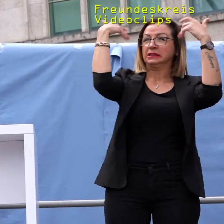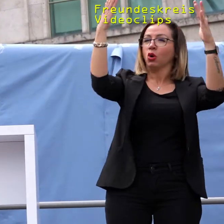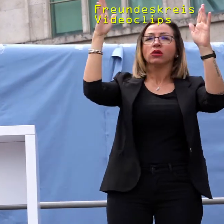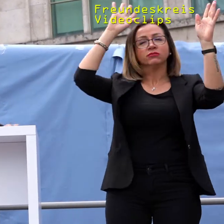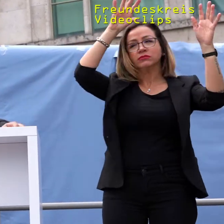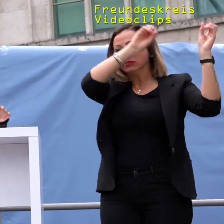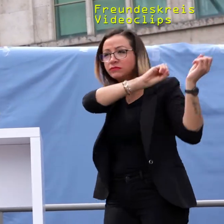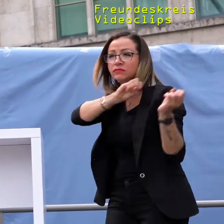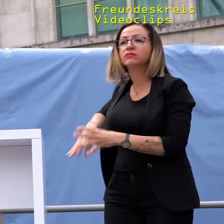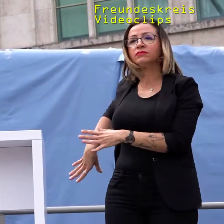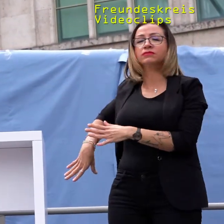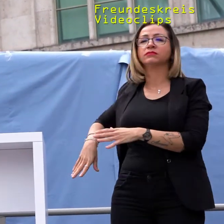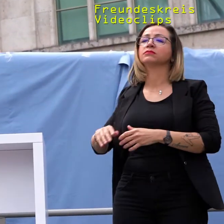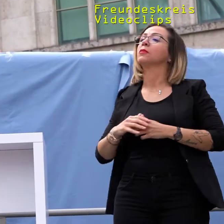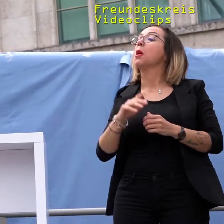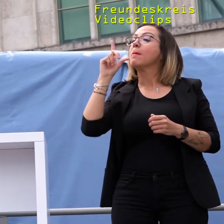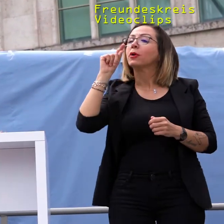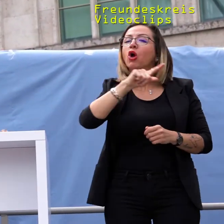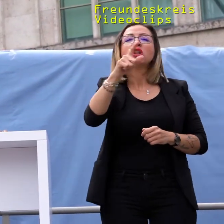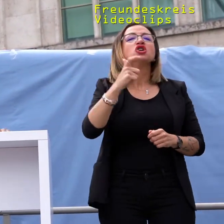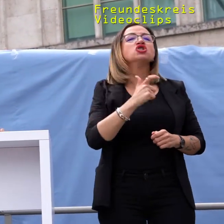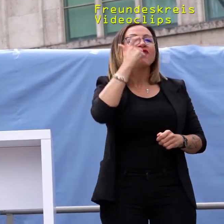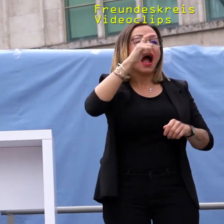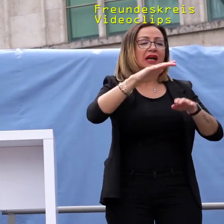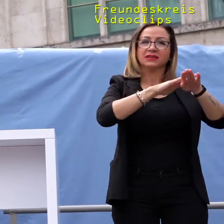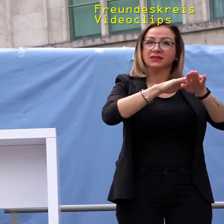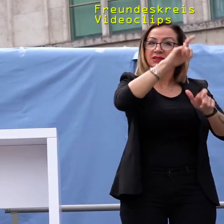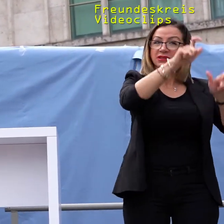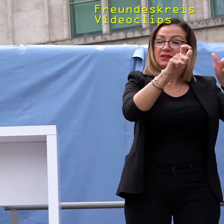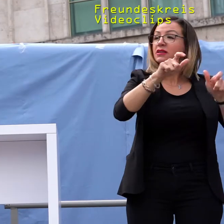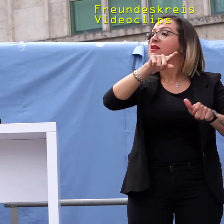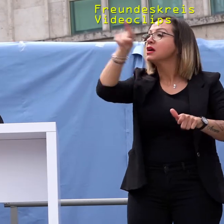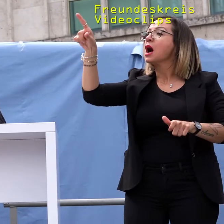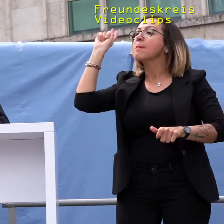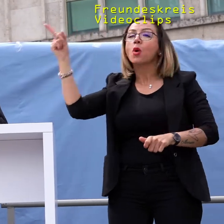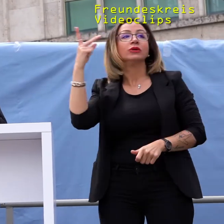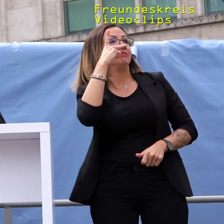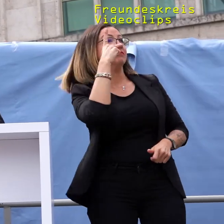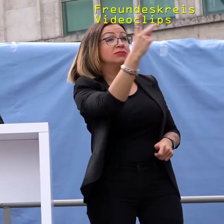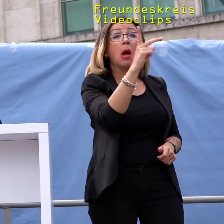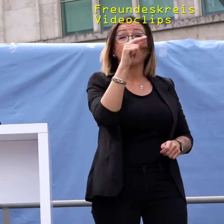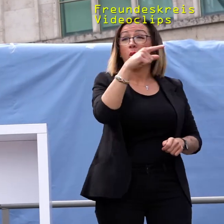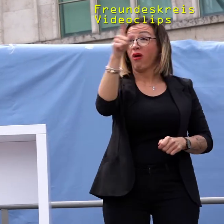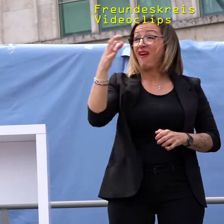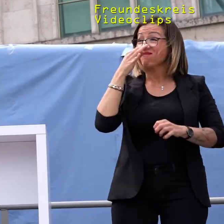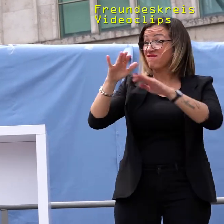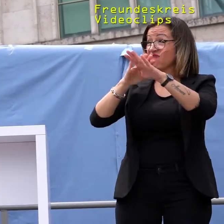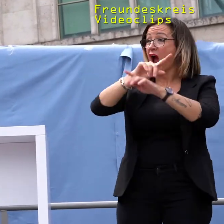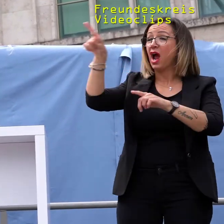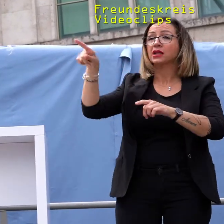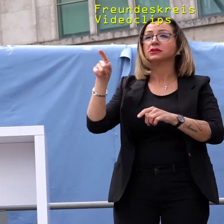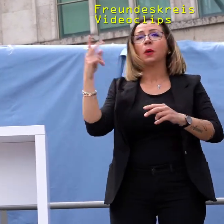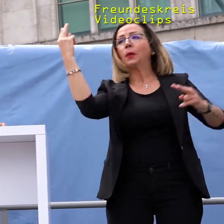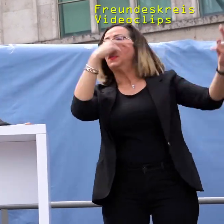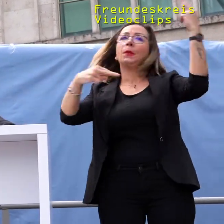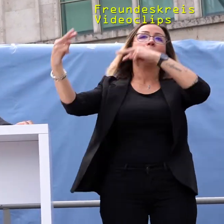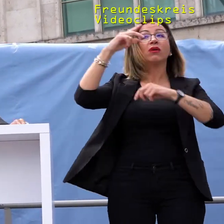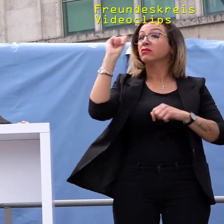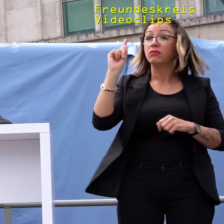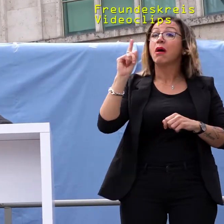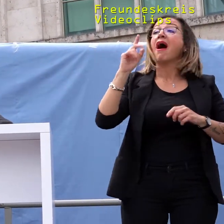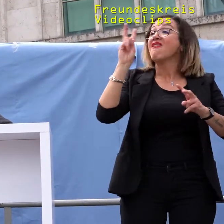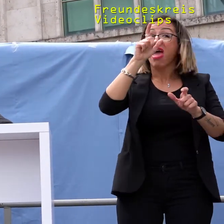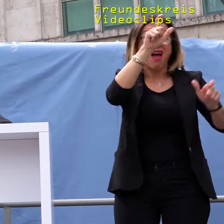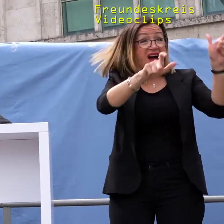unterbrechen und sicherstellen, dass schwarze Menschen gehört werden. Glaubt nicht, dass euer Handeln ungesehen bleibt. Jedes Puzzleteil trägt dazu bei,